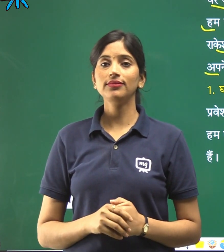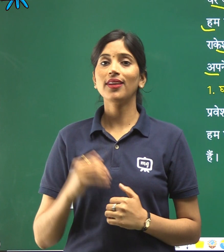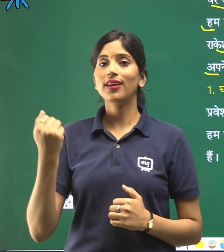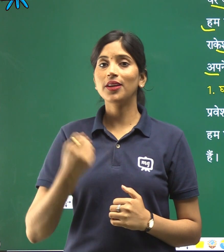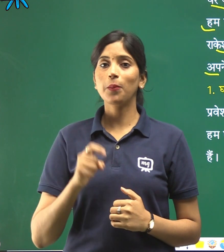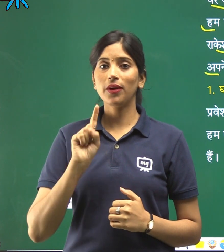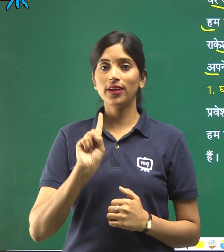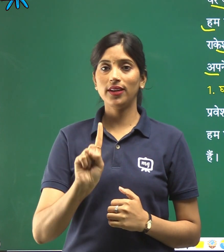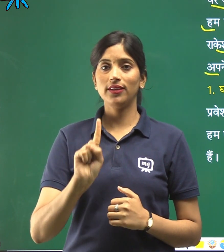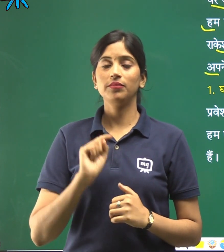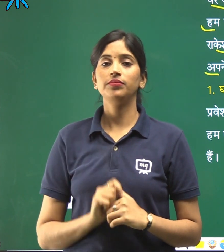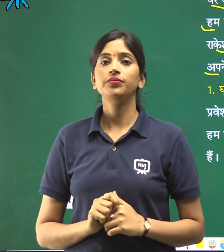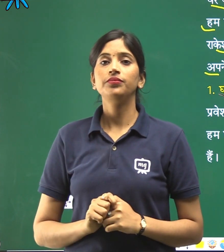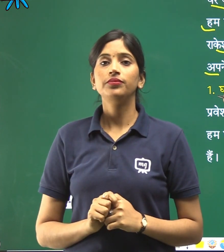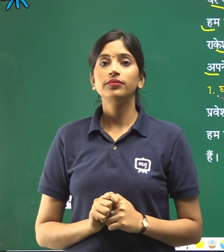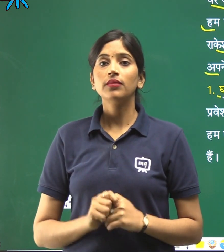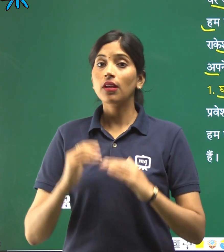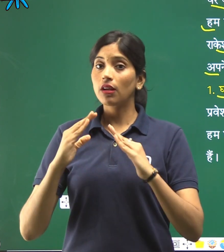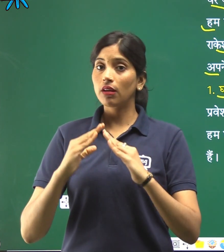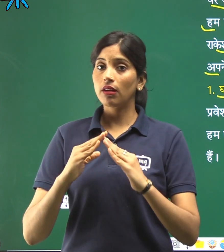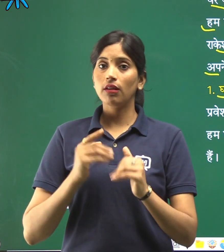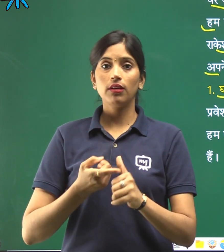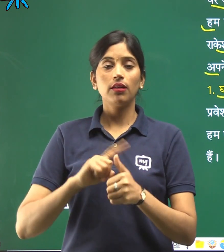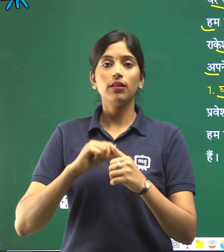नंबर 1, घर का